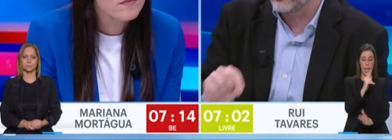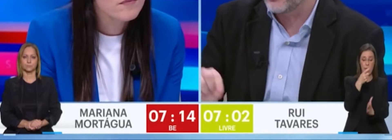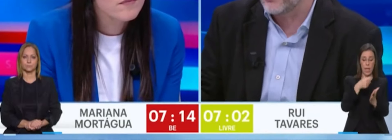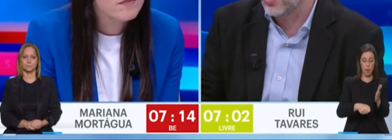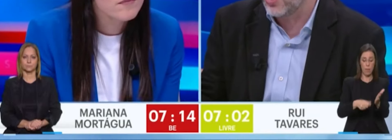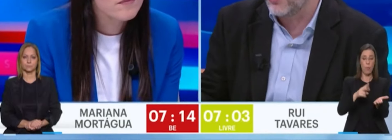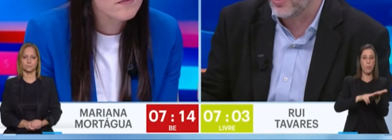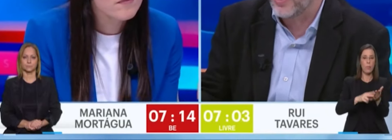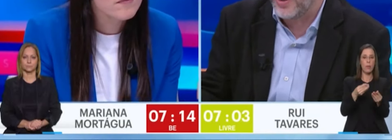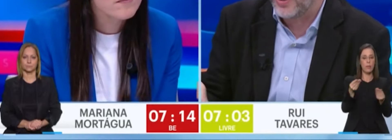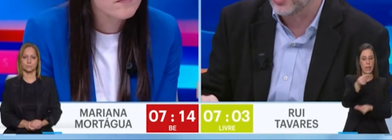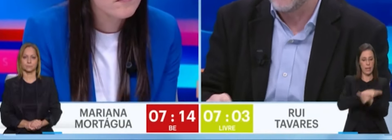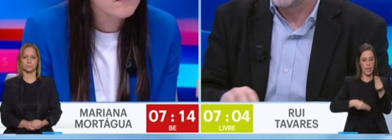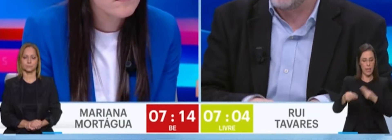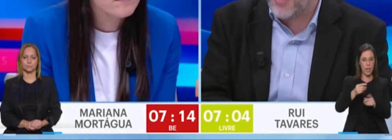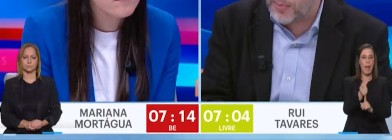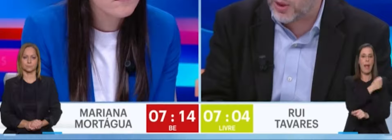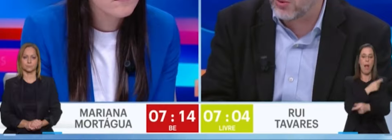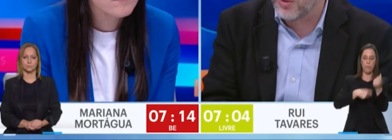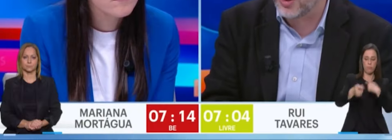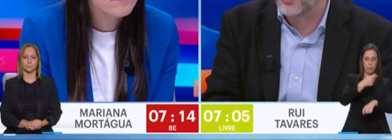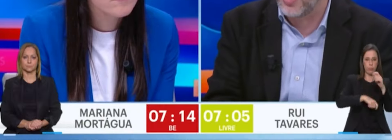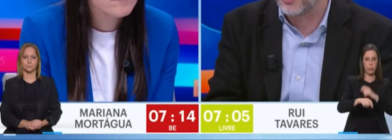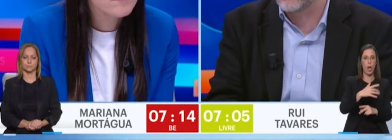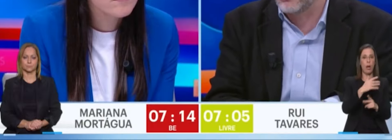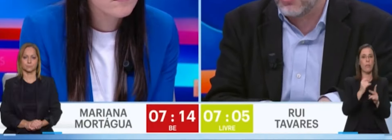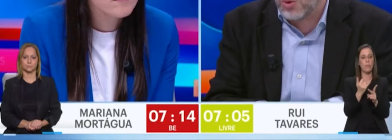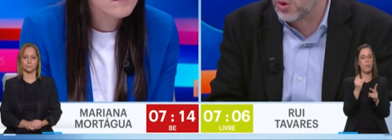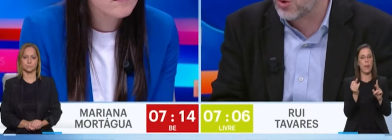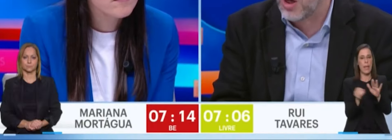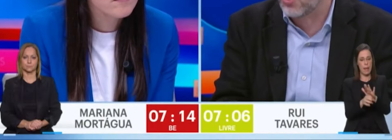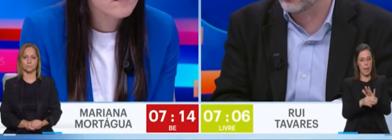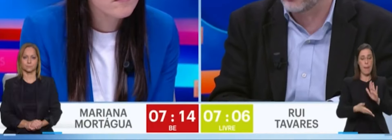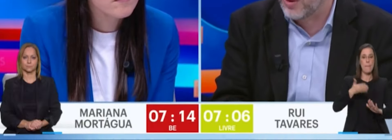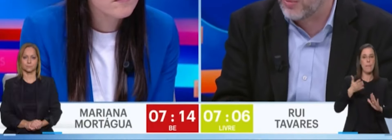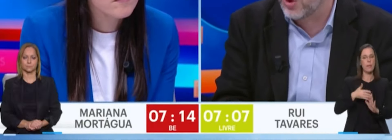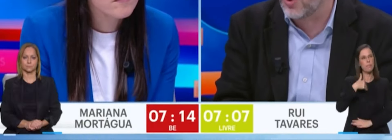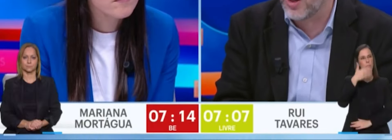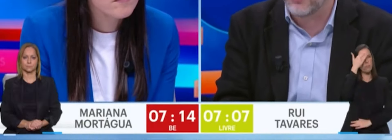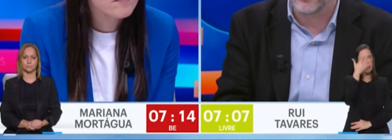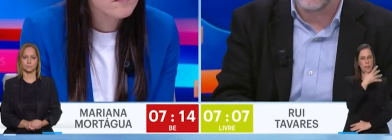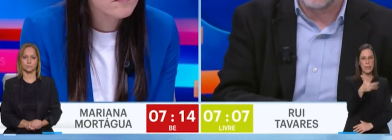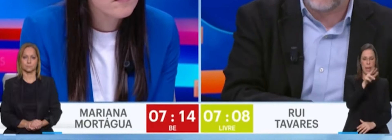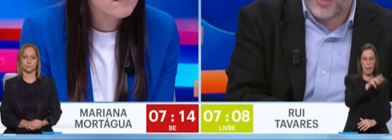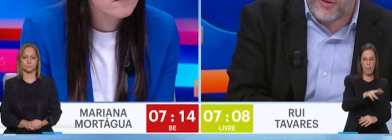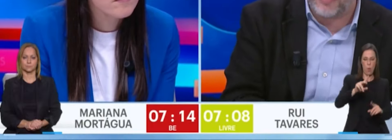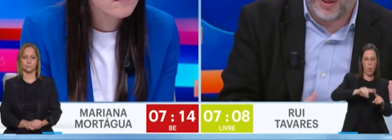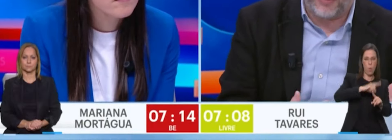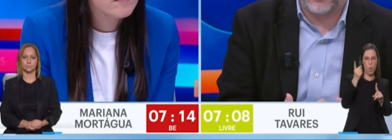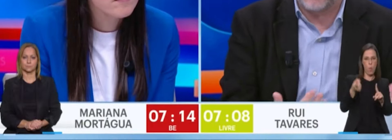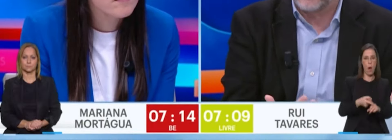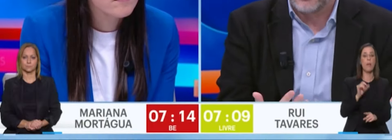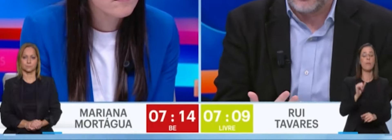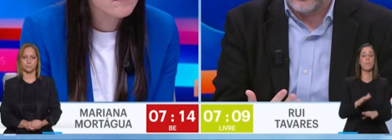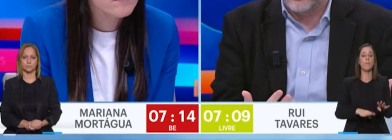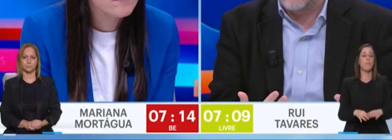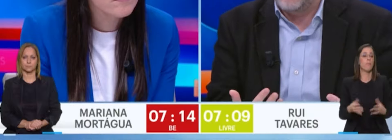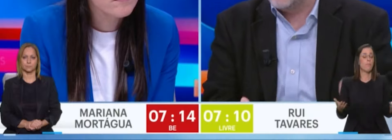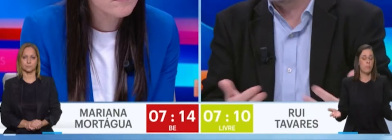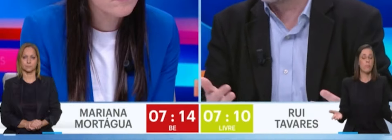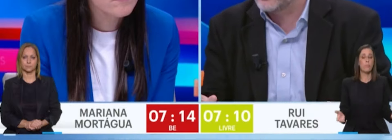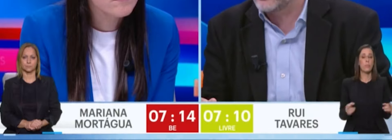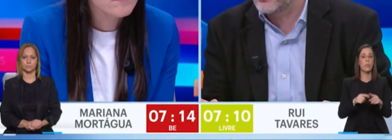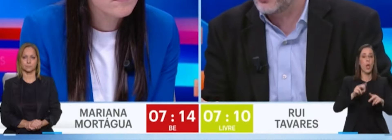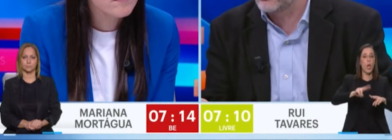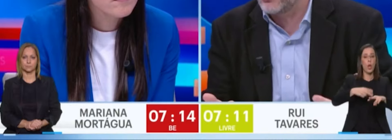de C sobre transações imobiliárias vai para esse fundo de emergência na habitação no nosso cálculo são 100 milhões por ano servem para fazer eh